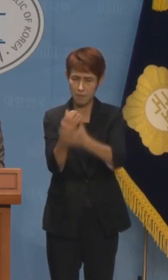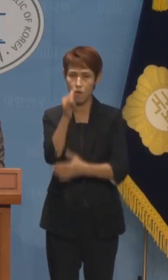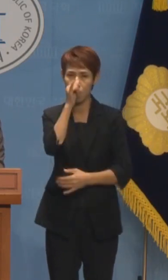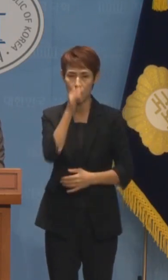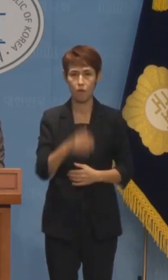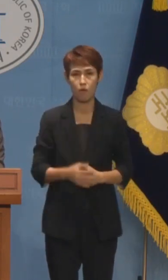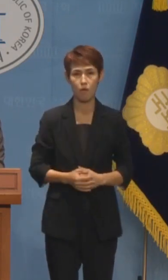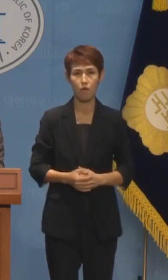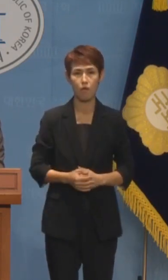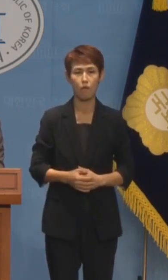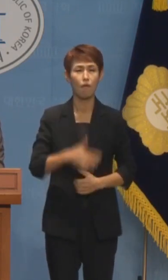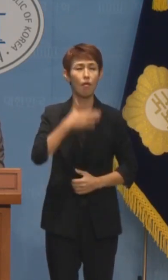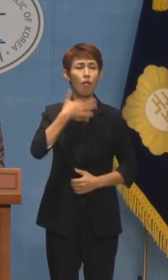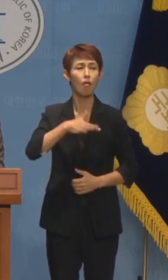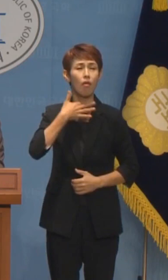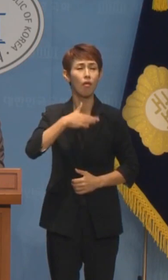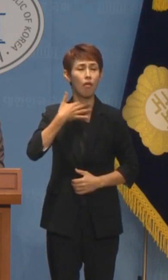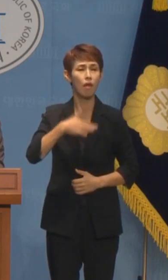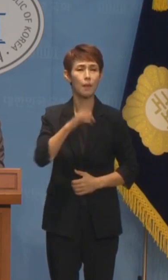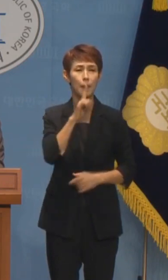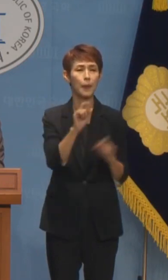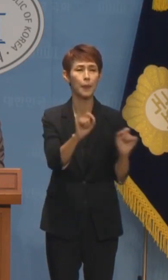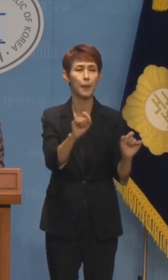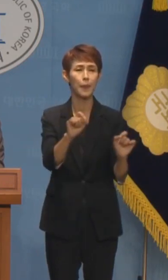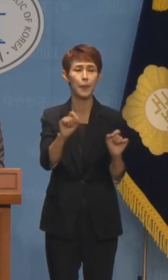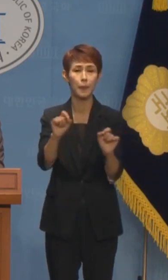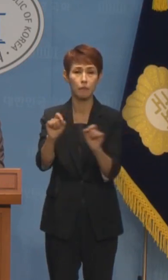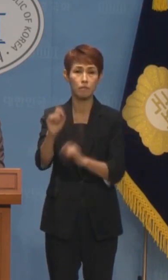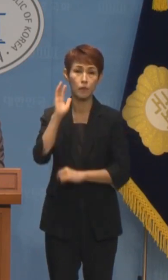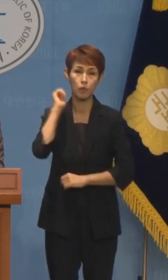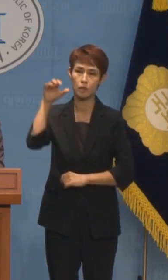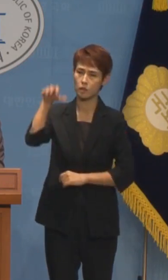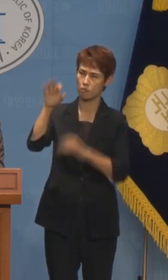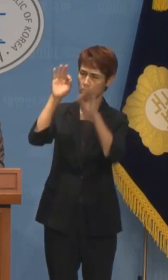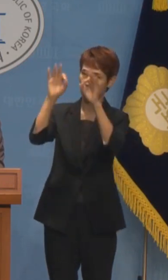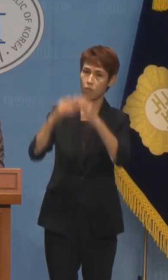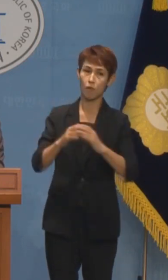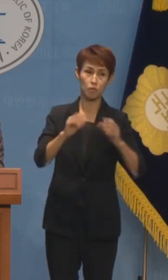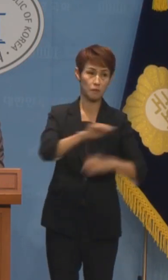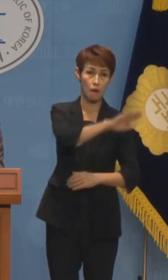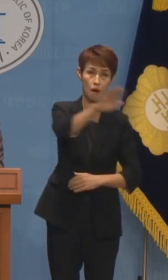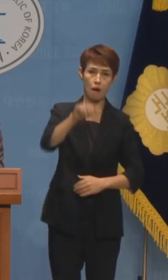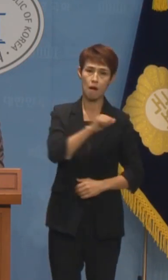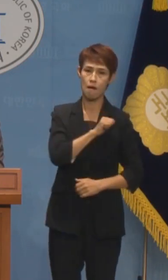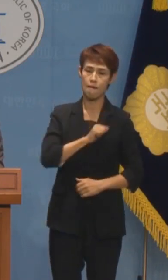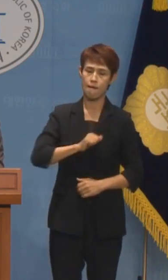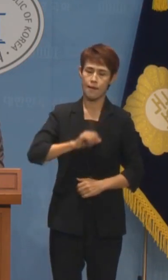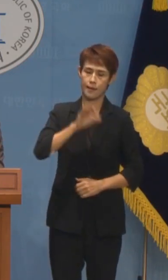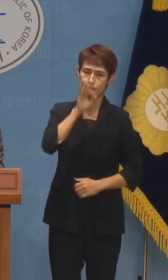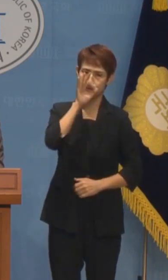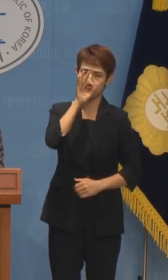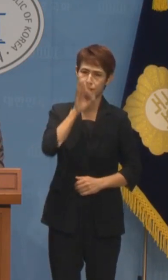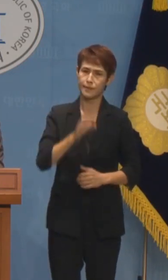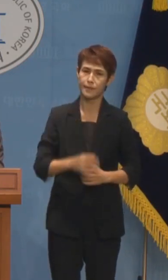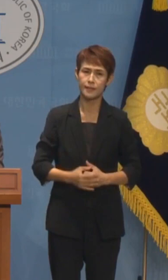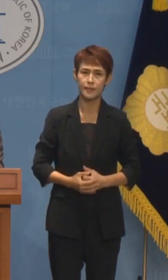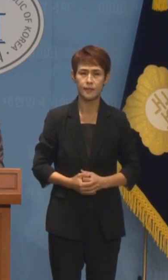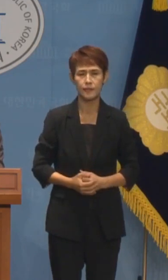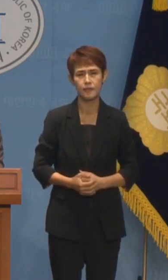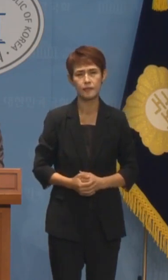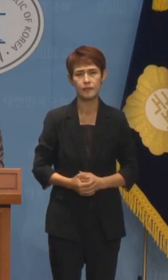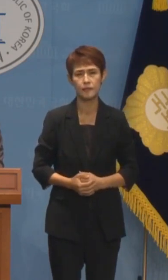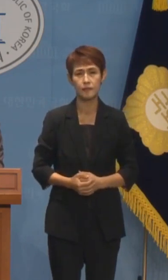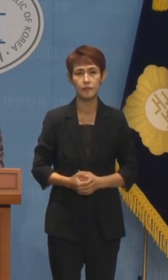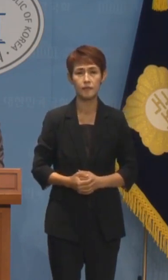무작정 잡았 대며 시간만 끄는 대통령 시를 보며 국민의 인내심은 이미 바닥났습니다